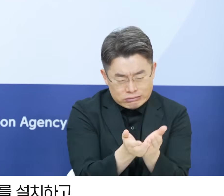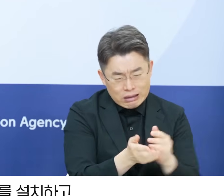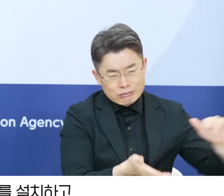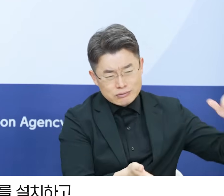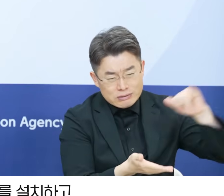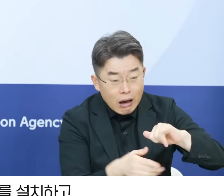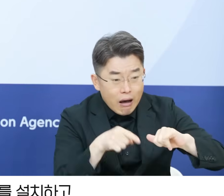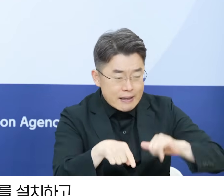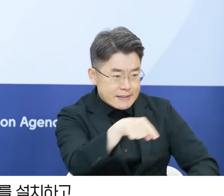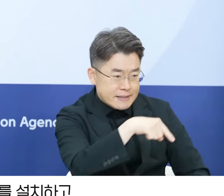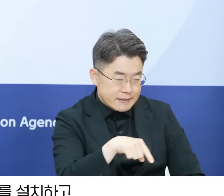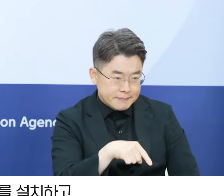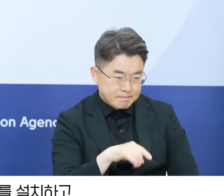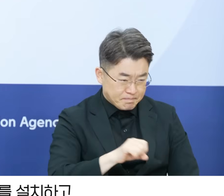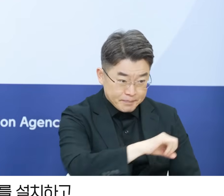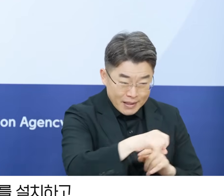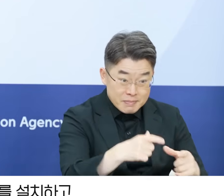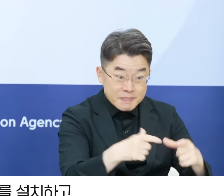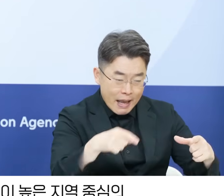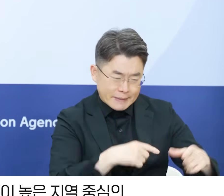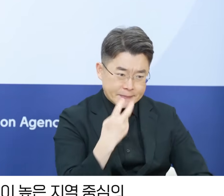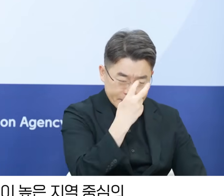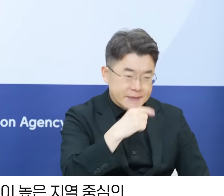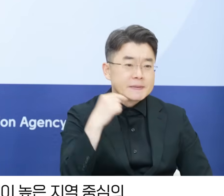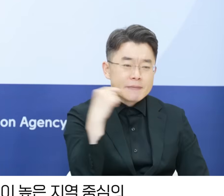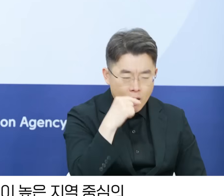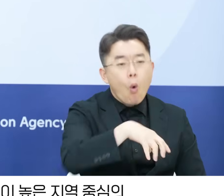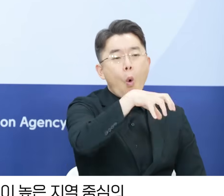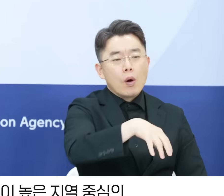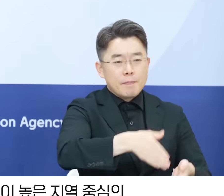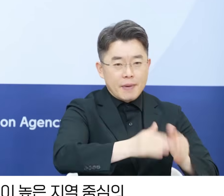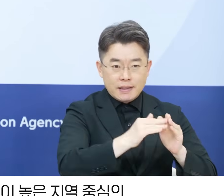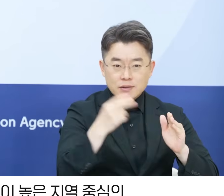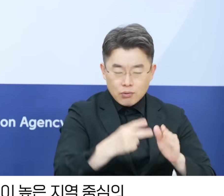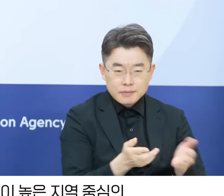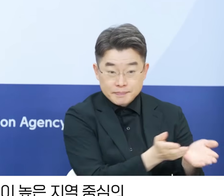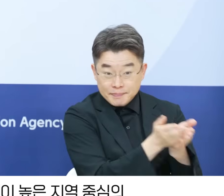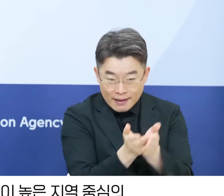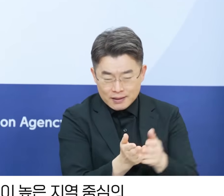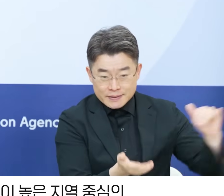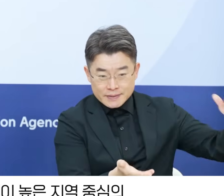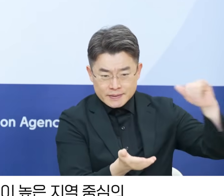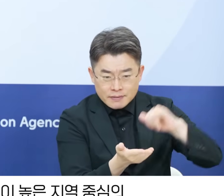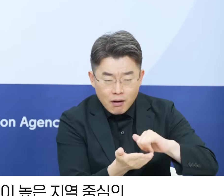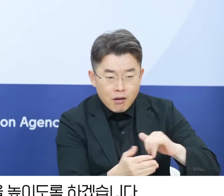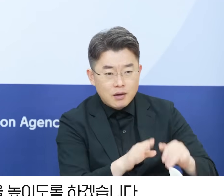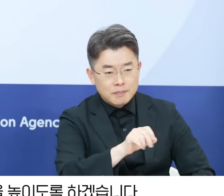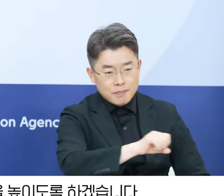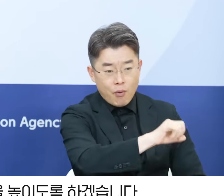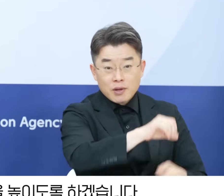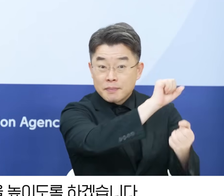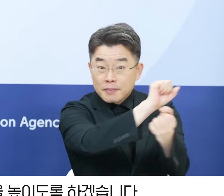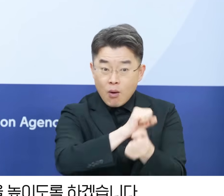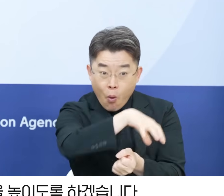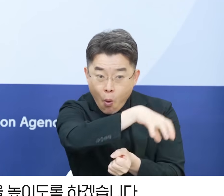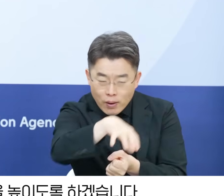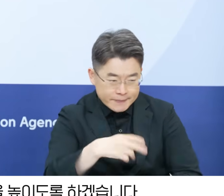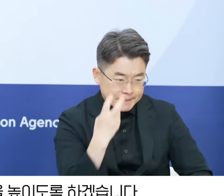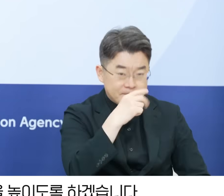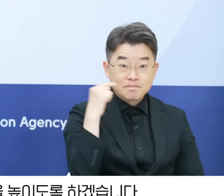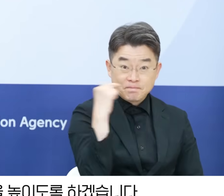지역에는 집중 감시센터를 설치하고 공항, 항만 등 해외 유입 위험이 높은 지역 중심의 감시를